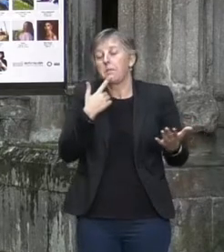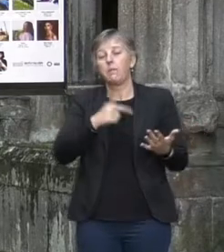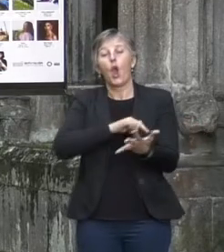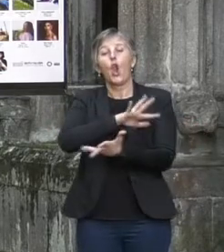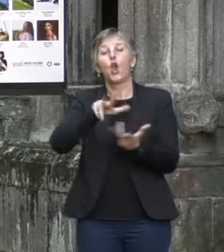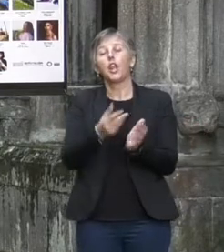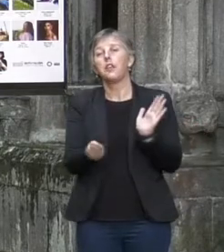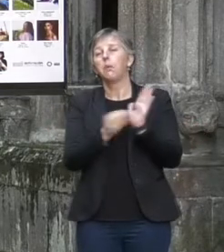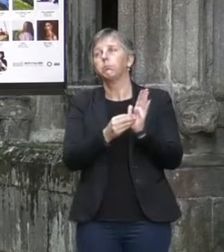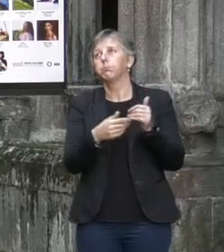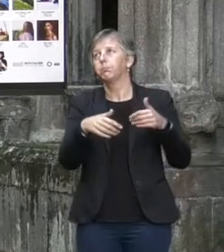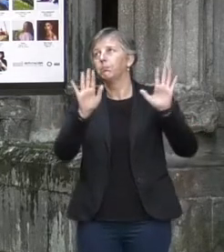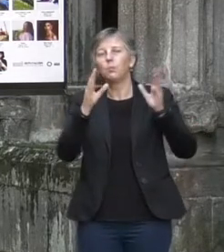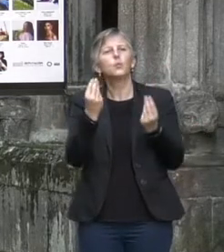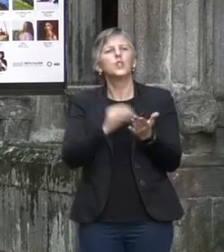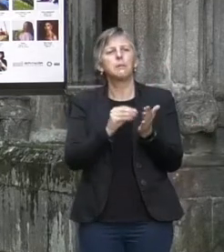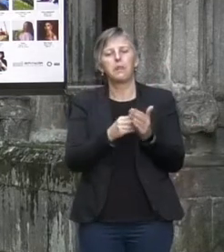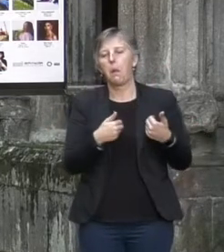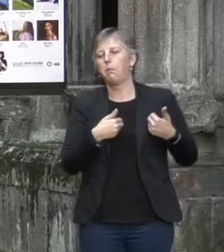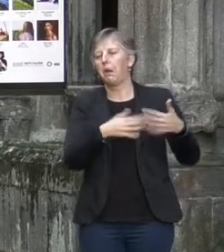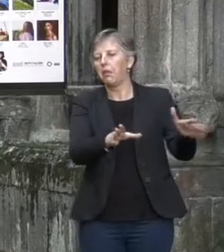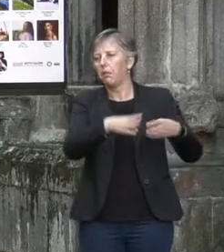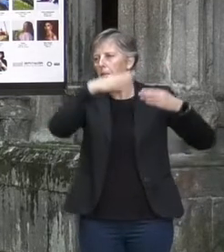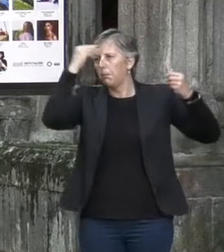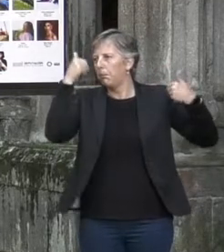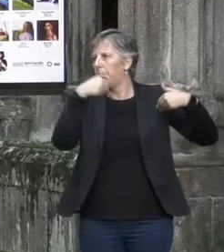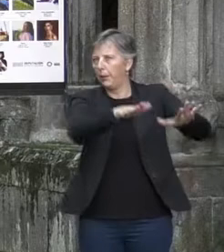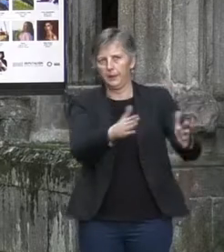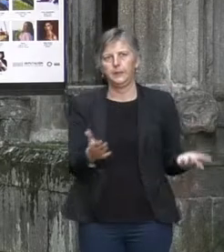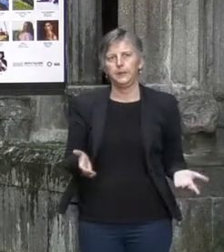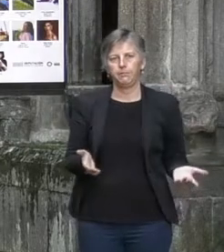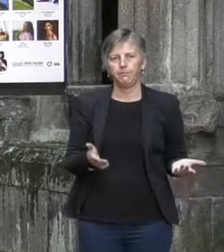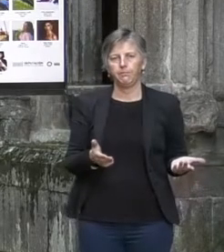noticia moitas veces perdida nangún lugar.